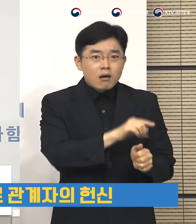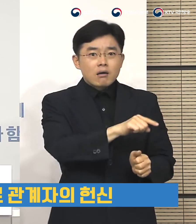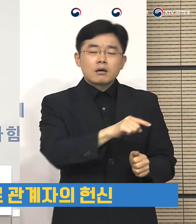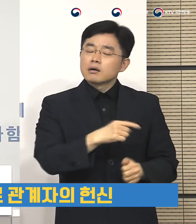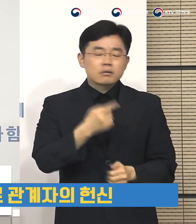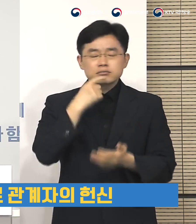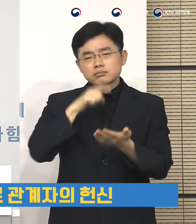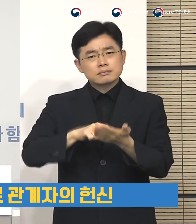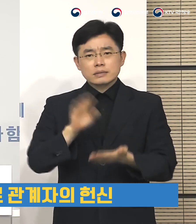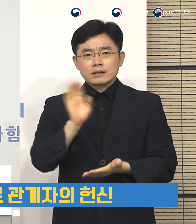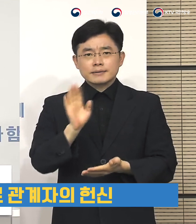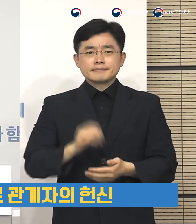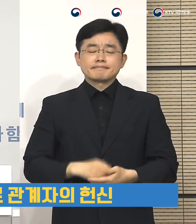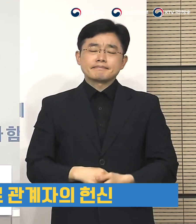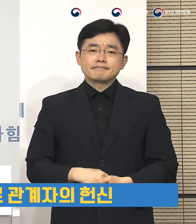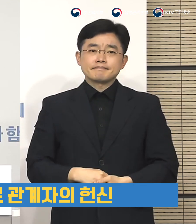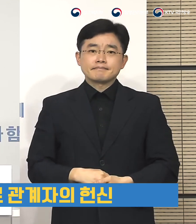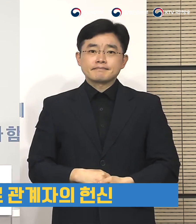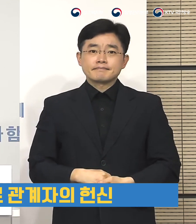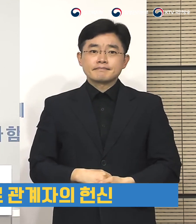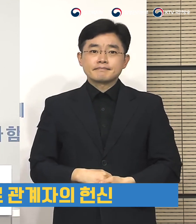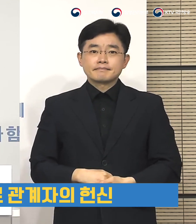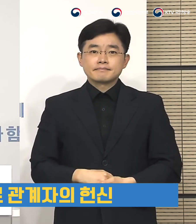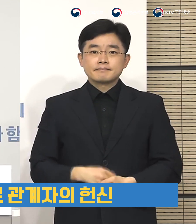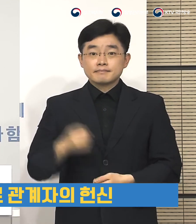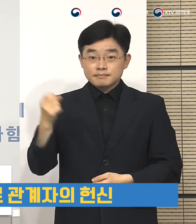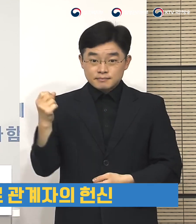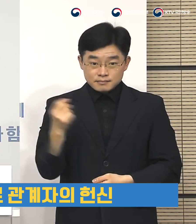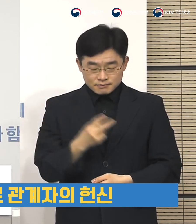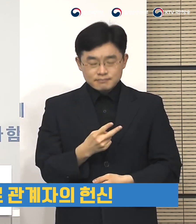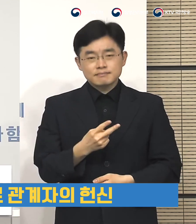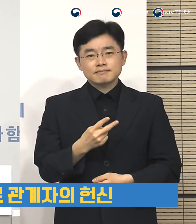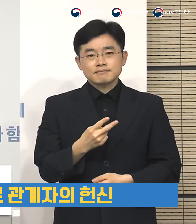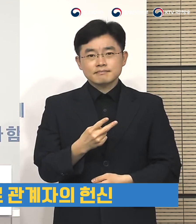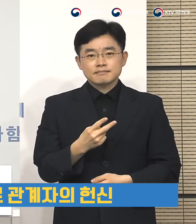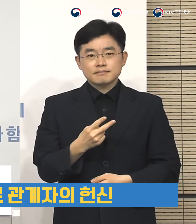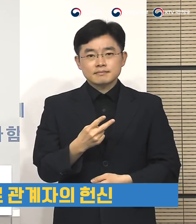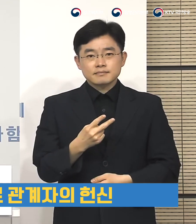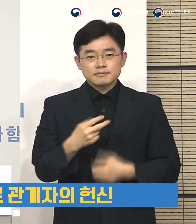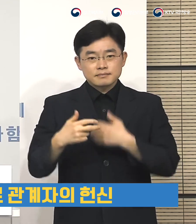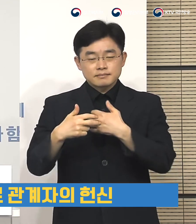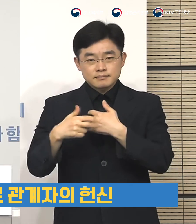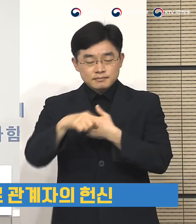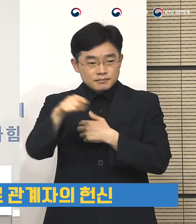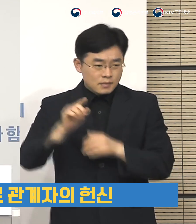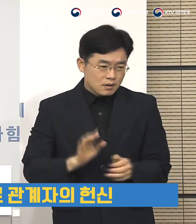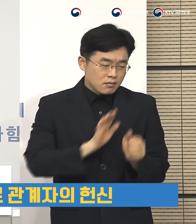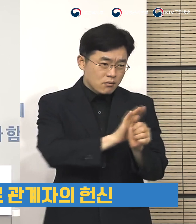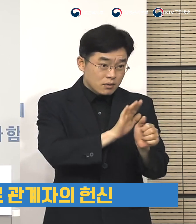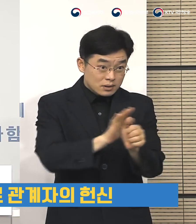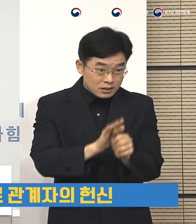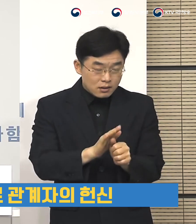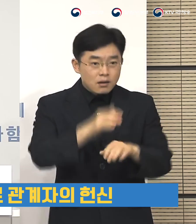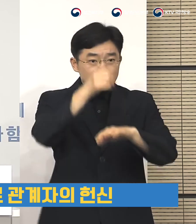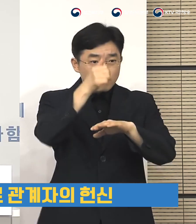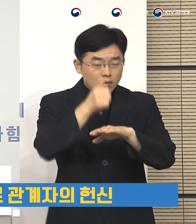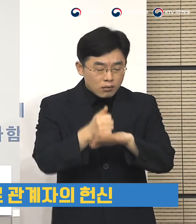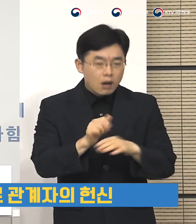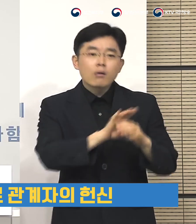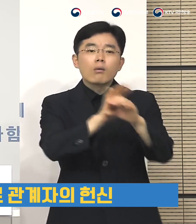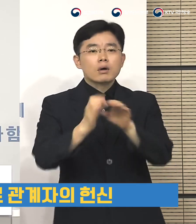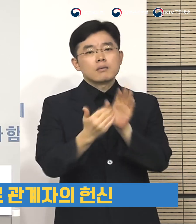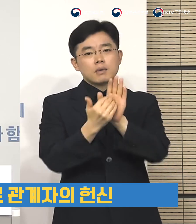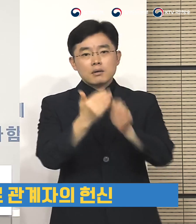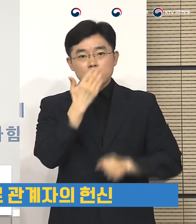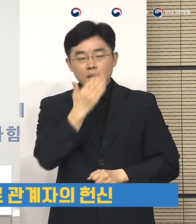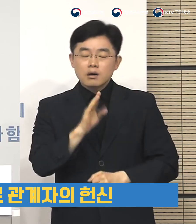쉽지 않은 선택을, 그리고 그 선택의 이 결과에 따라서 행해진 여러 가지 활동들이 정말 헌신적으로